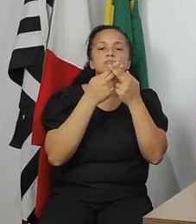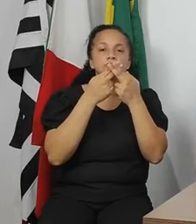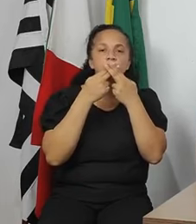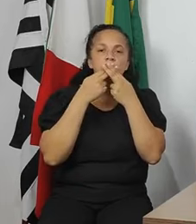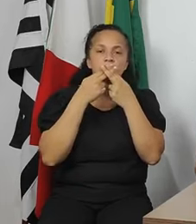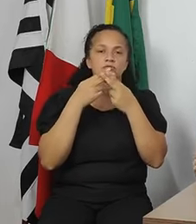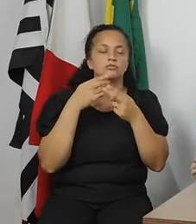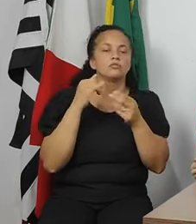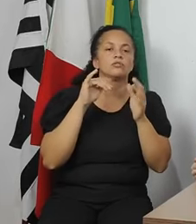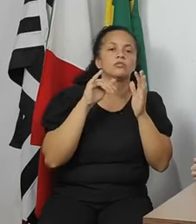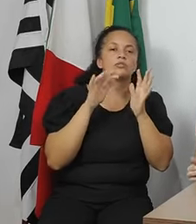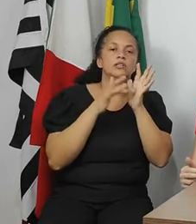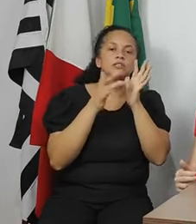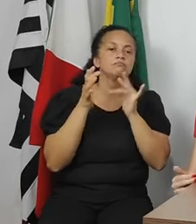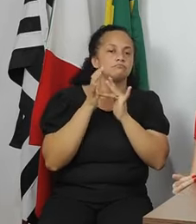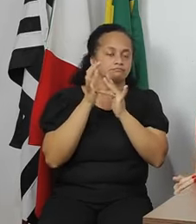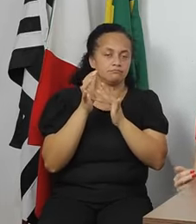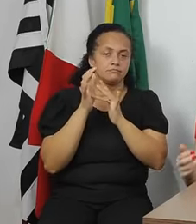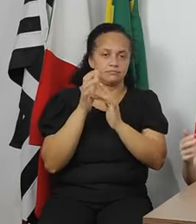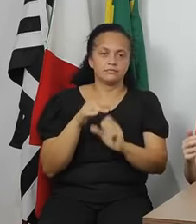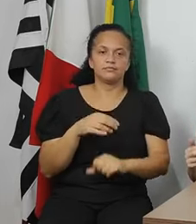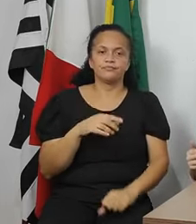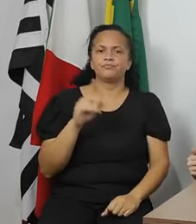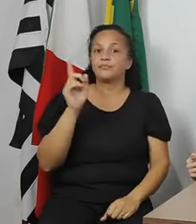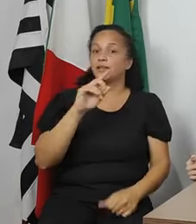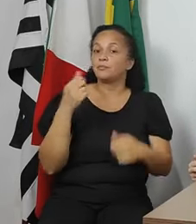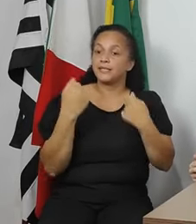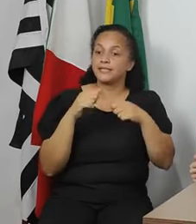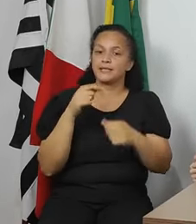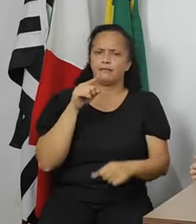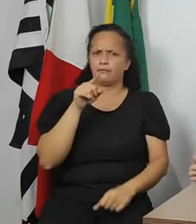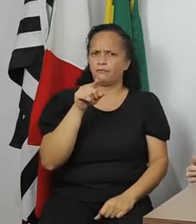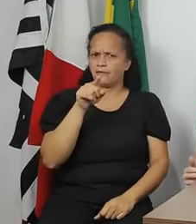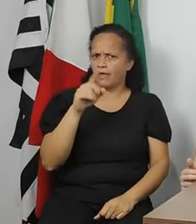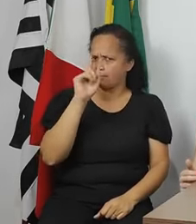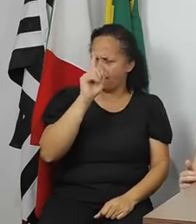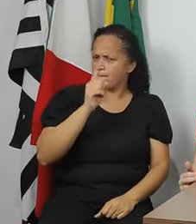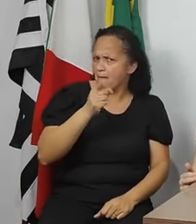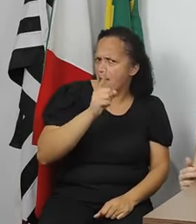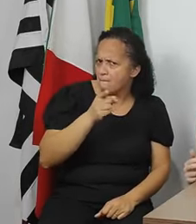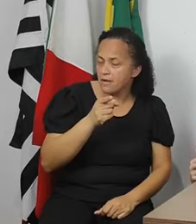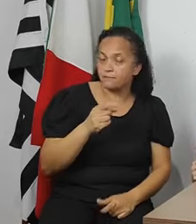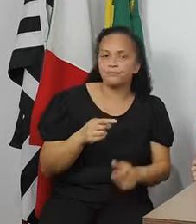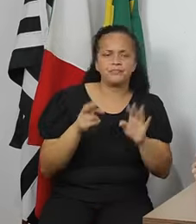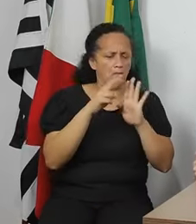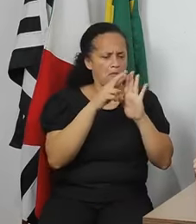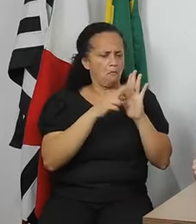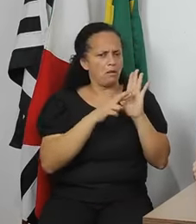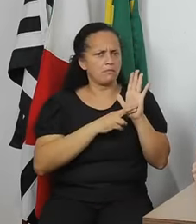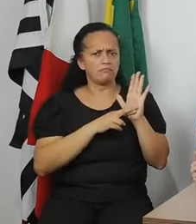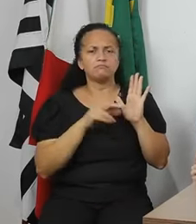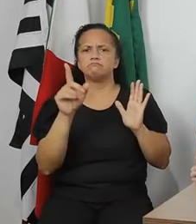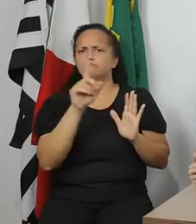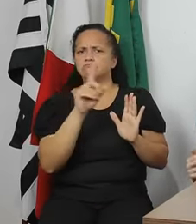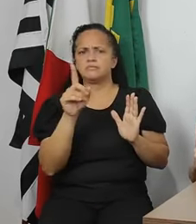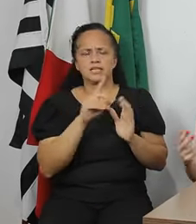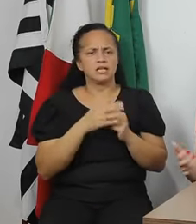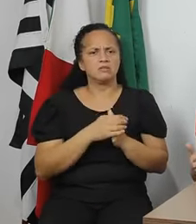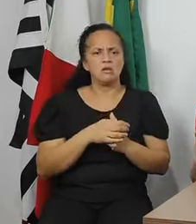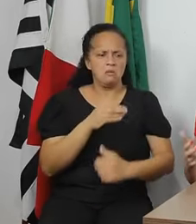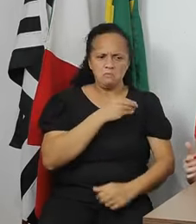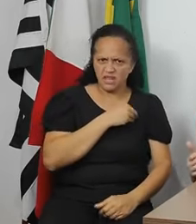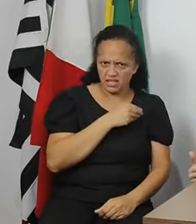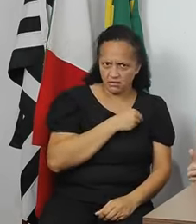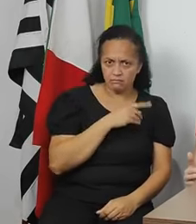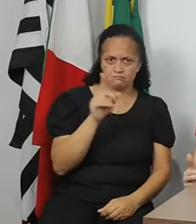Por mais que não seja uma obrigação necessariamente, por mais que não esteja escrito aqui como um mandamento, por mais que a gente não é